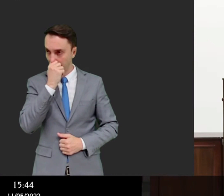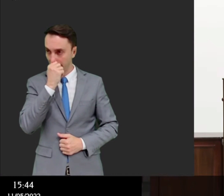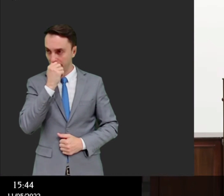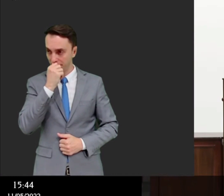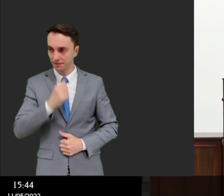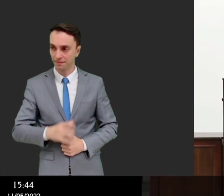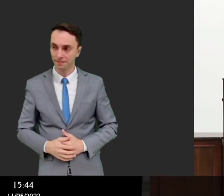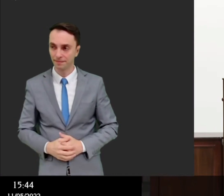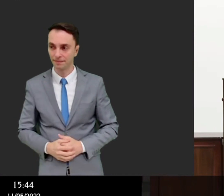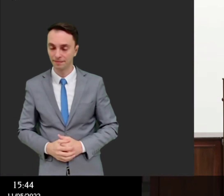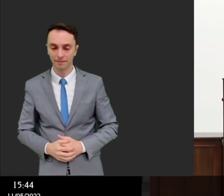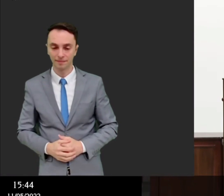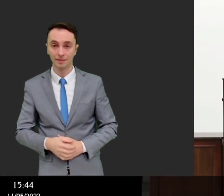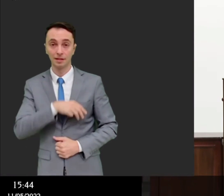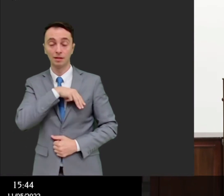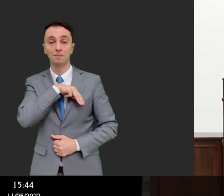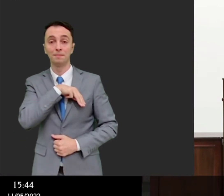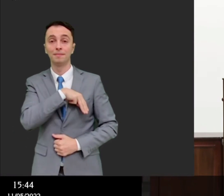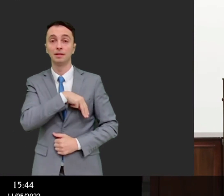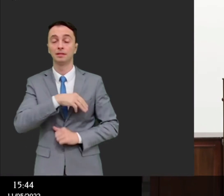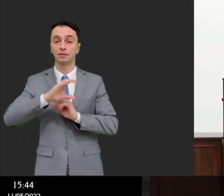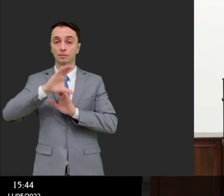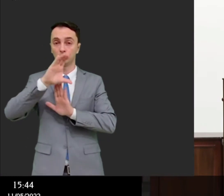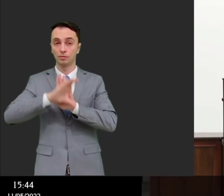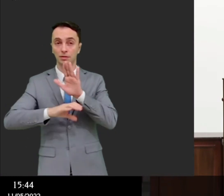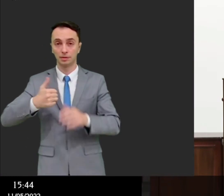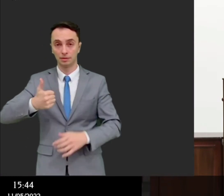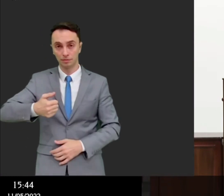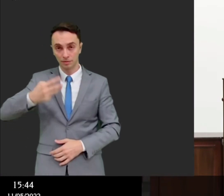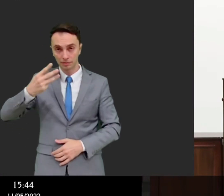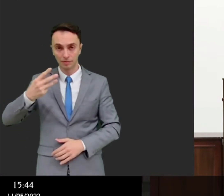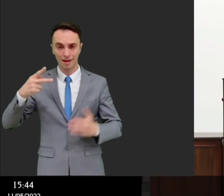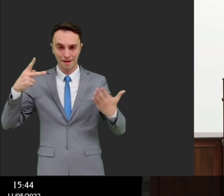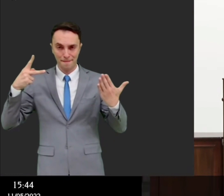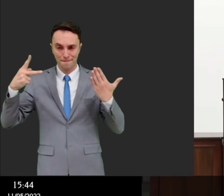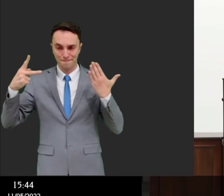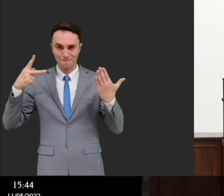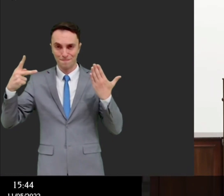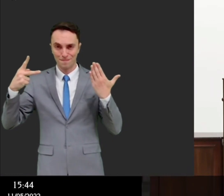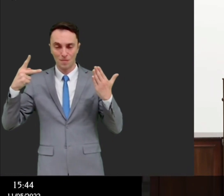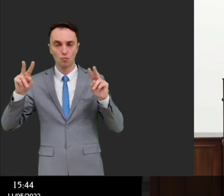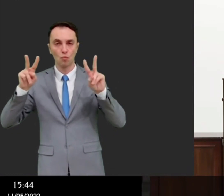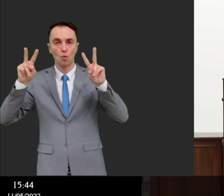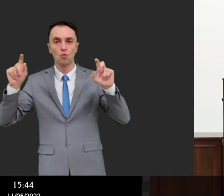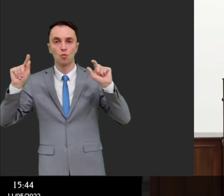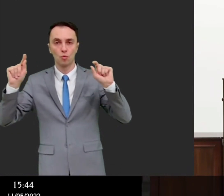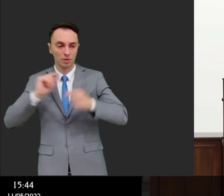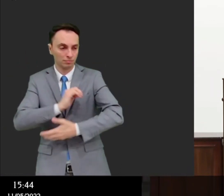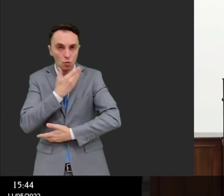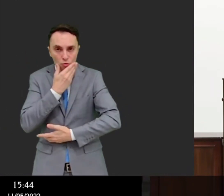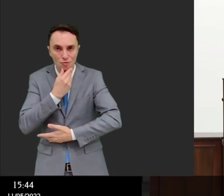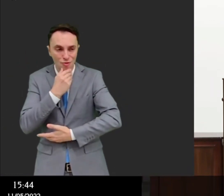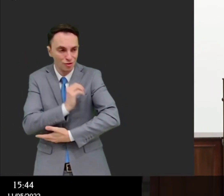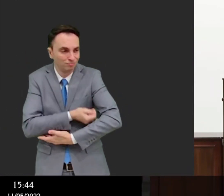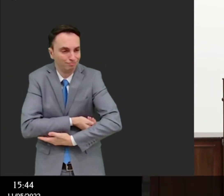Mateus, no capítulo 13, a parábola do semeador.